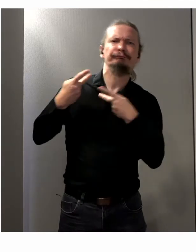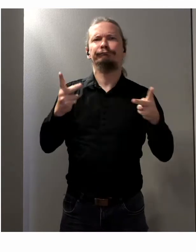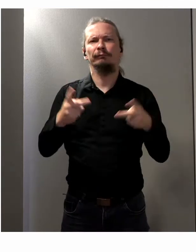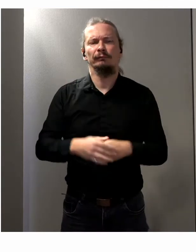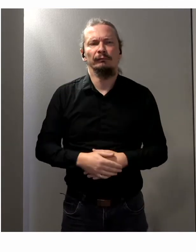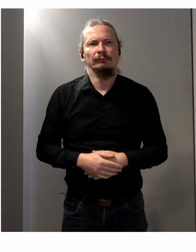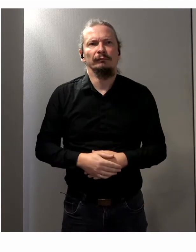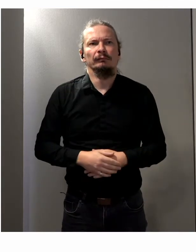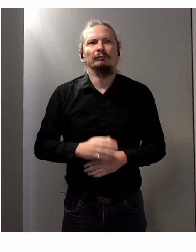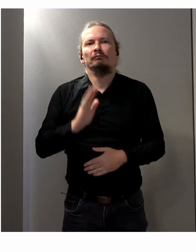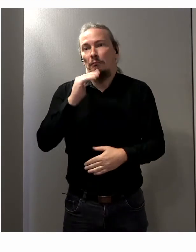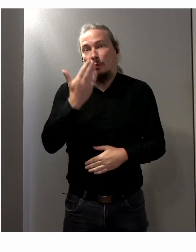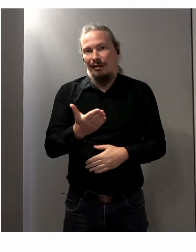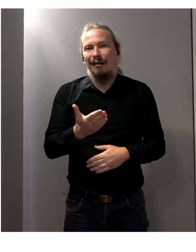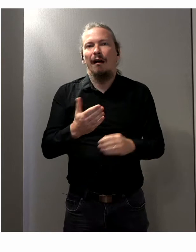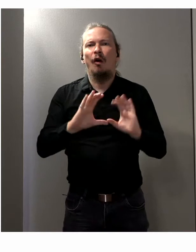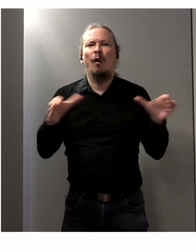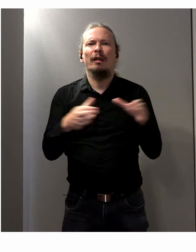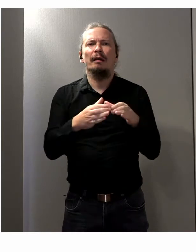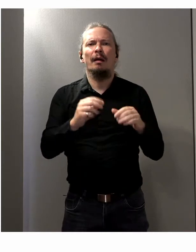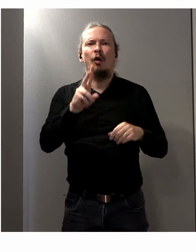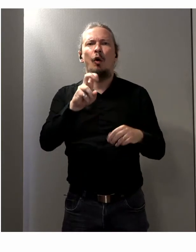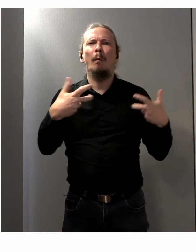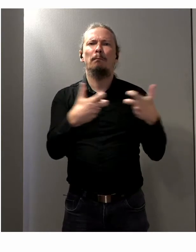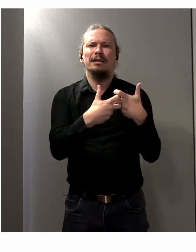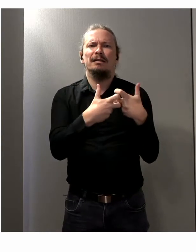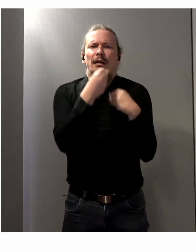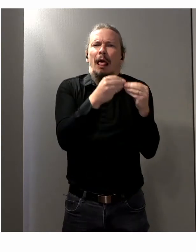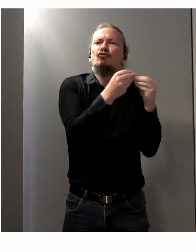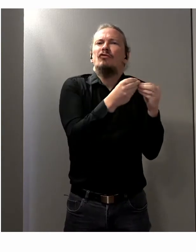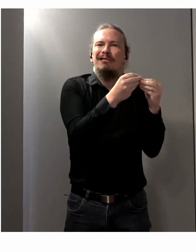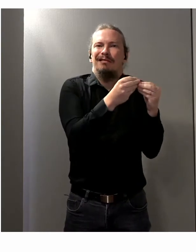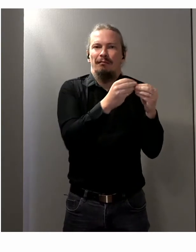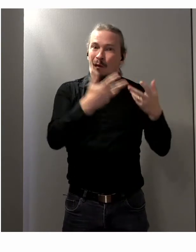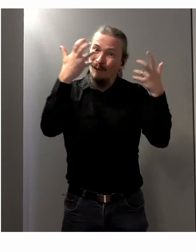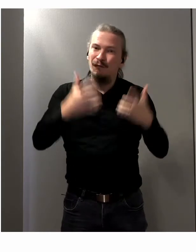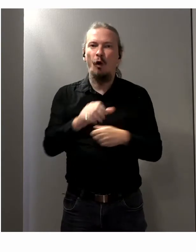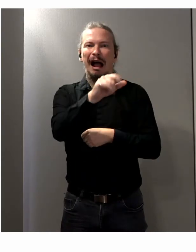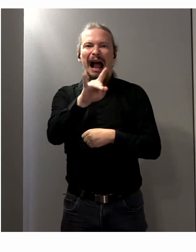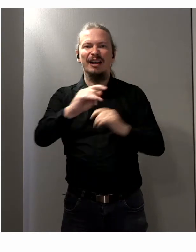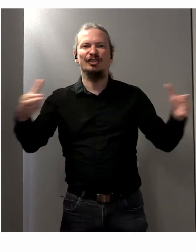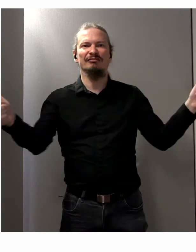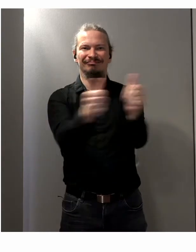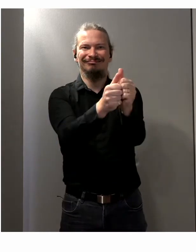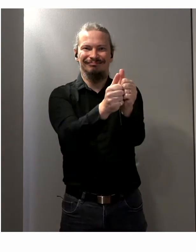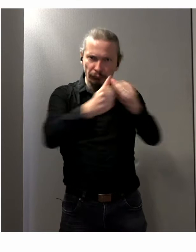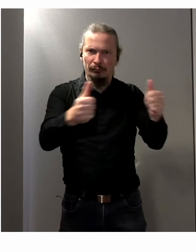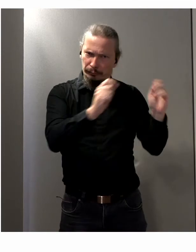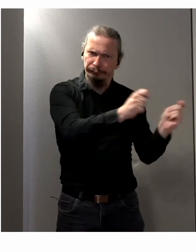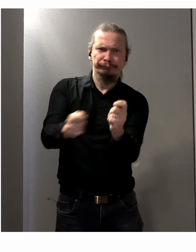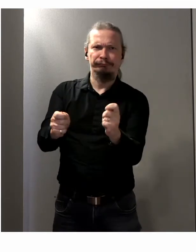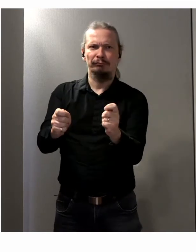de la cofondation du collectif Le Prix de l'amour, qui milite pour la déconjugalisation de l'AAH. Comme ça,